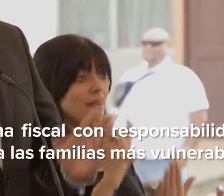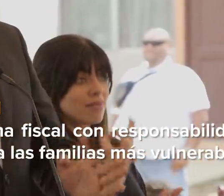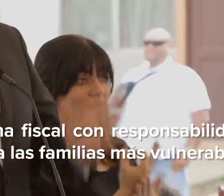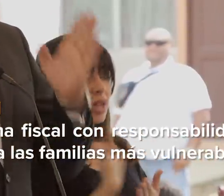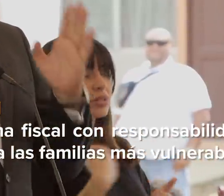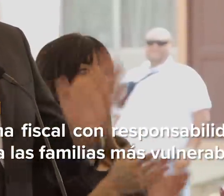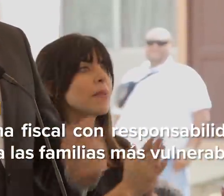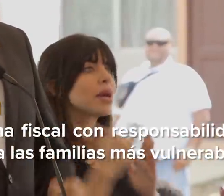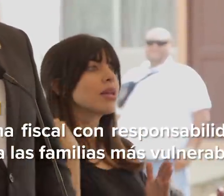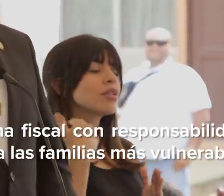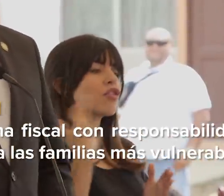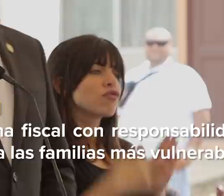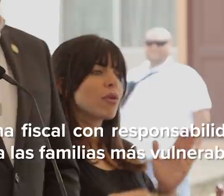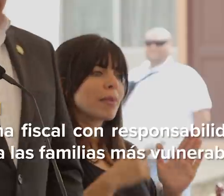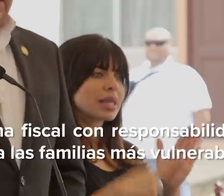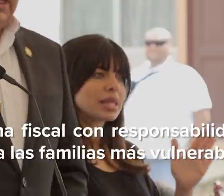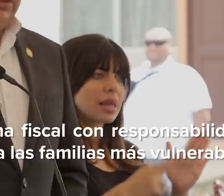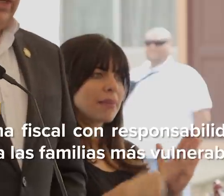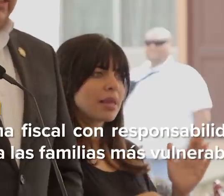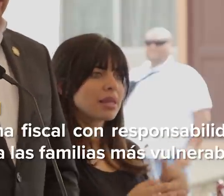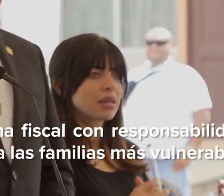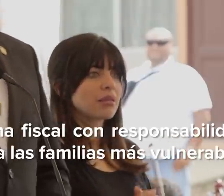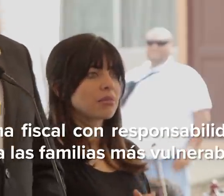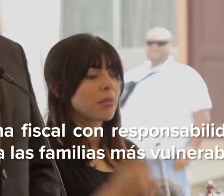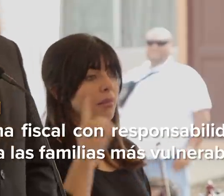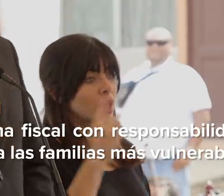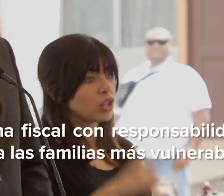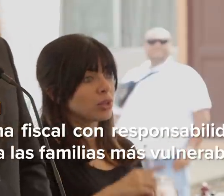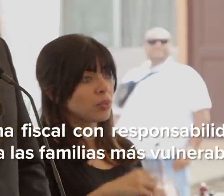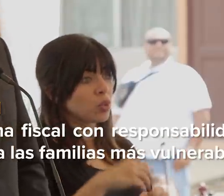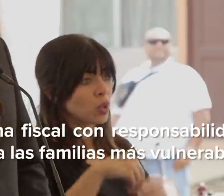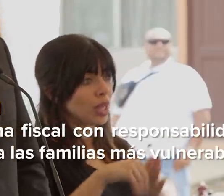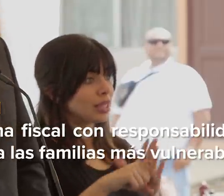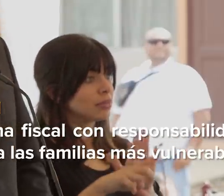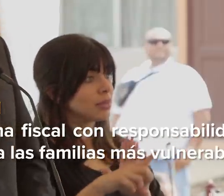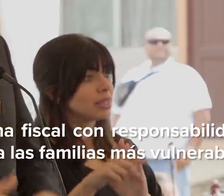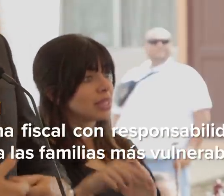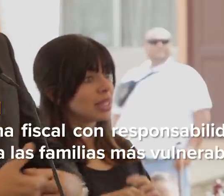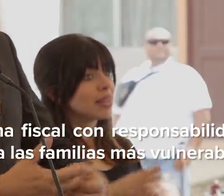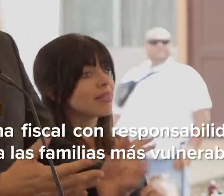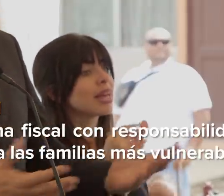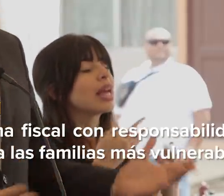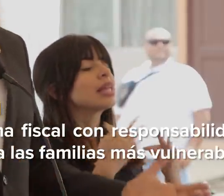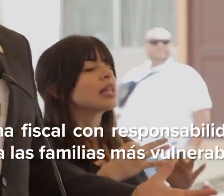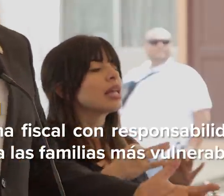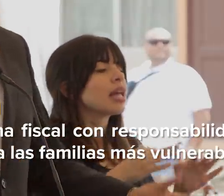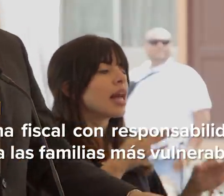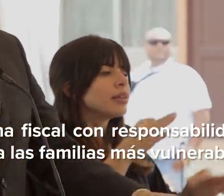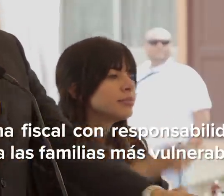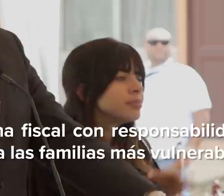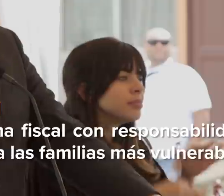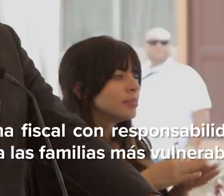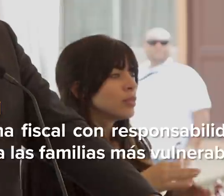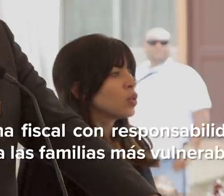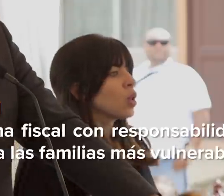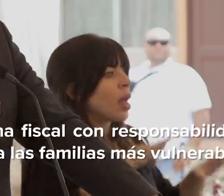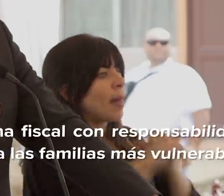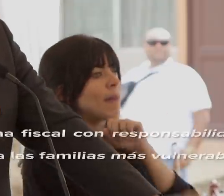he estado pidiendo reiteradamente a las señoras y señores diputados en la Asamblea Legislativa y he tratado de explicarlo por todo el